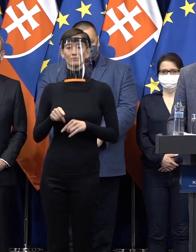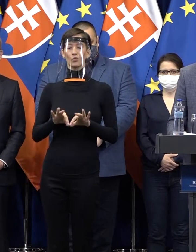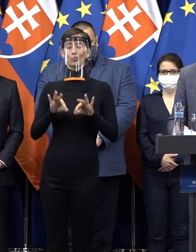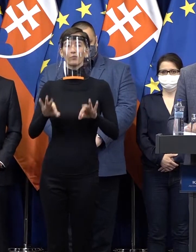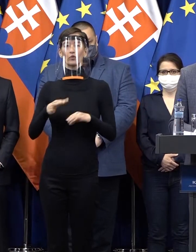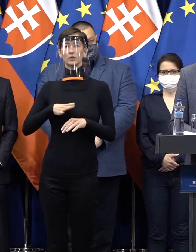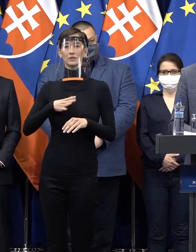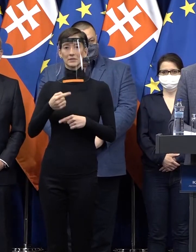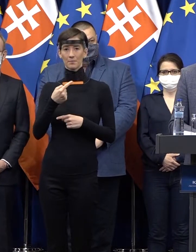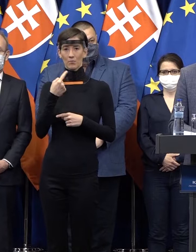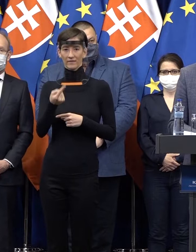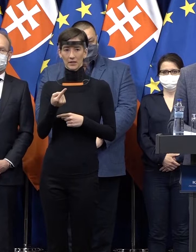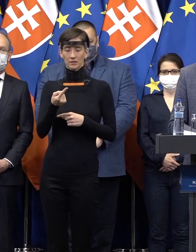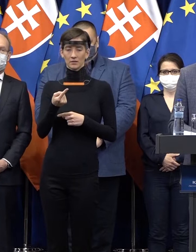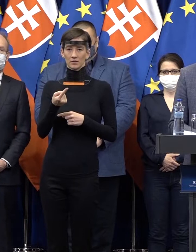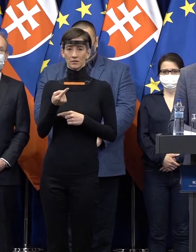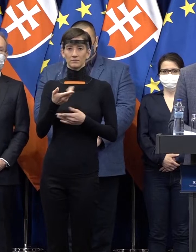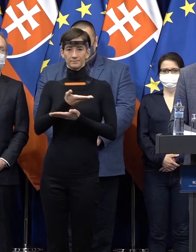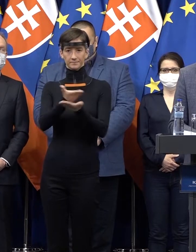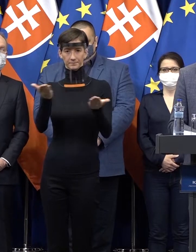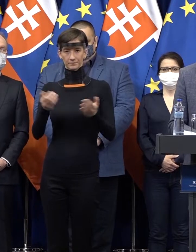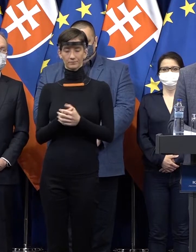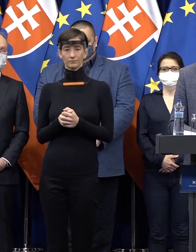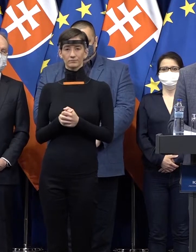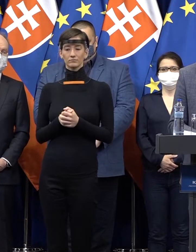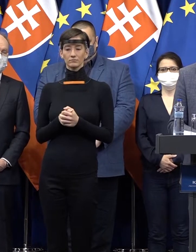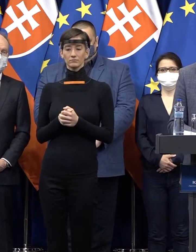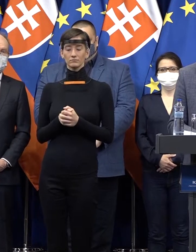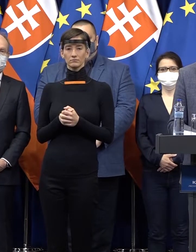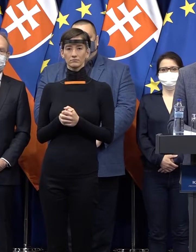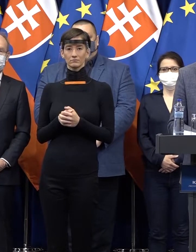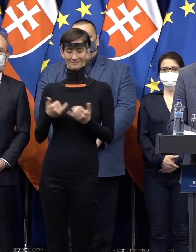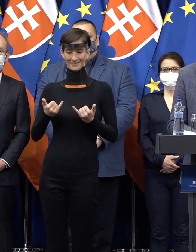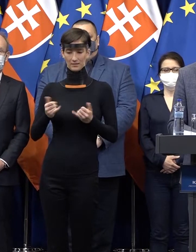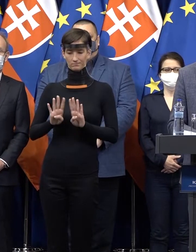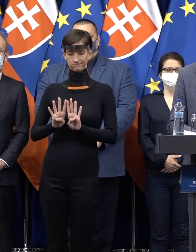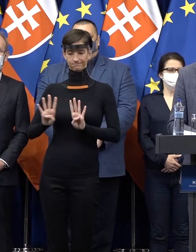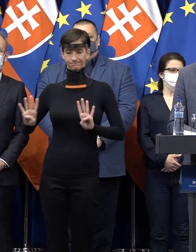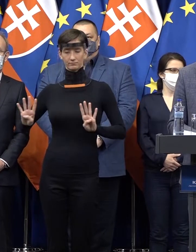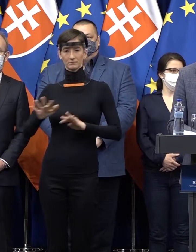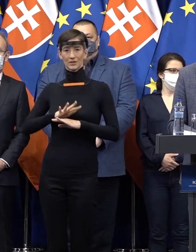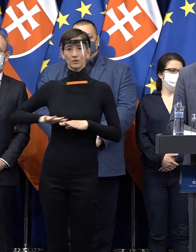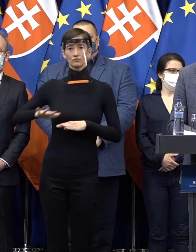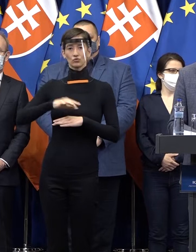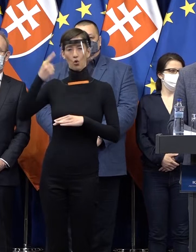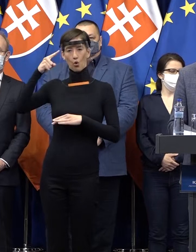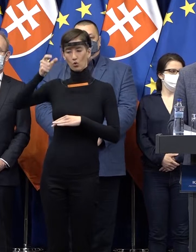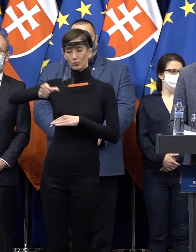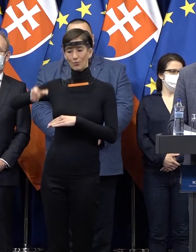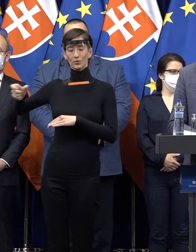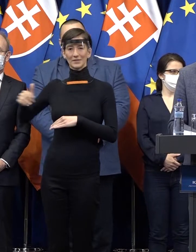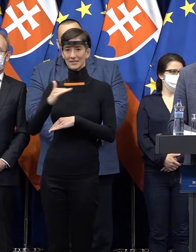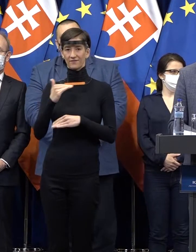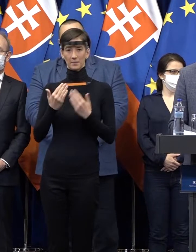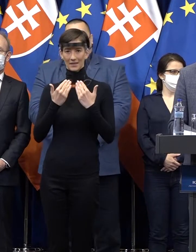slov k Slovákom. Všetci odborníci a ja všetci ďakujeme veľmi pekne